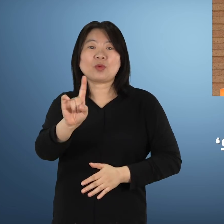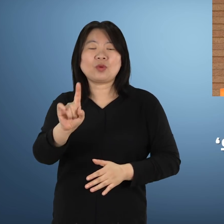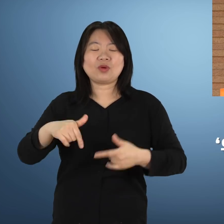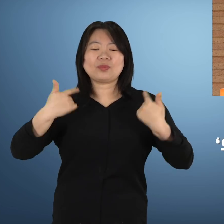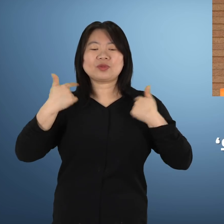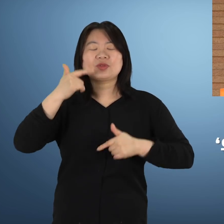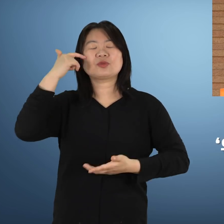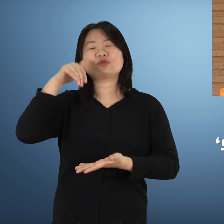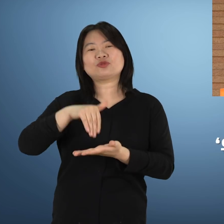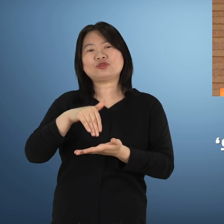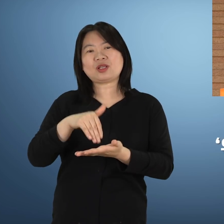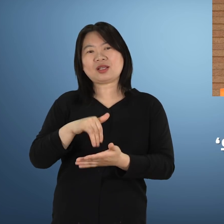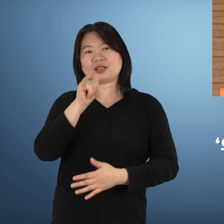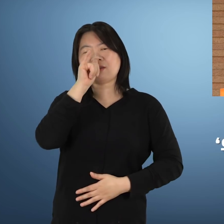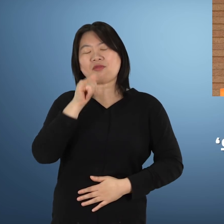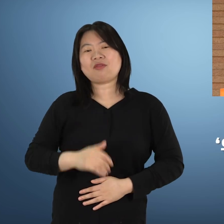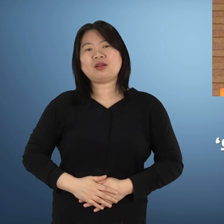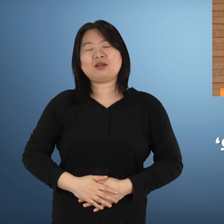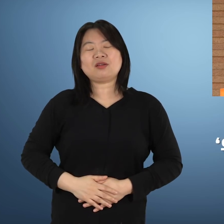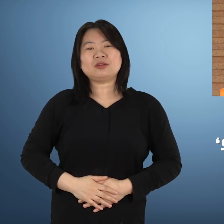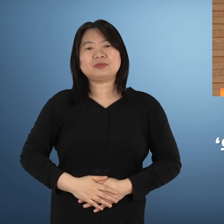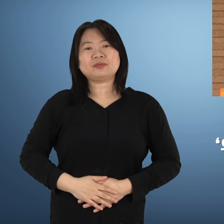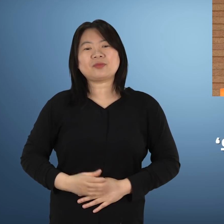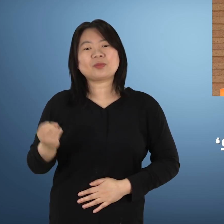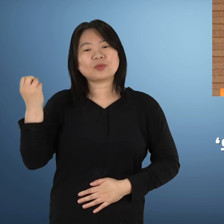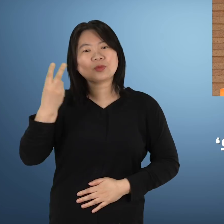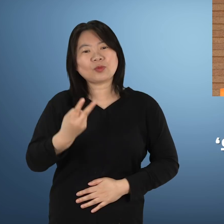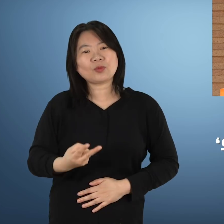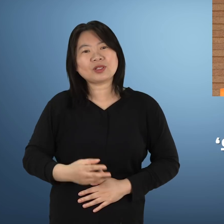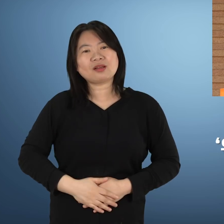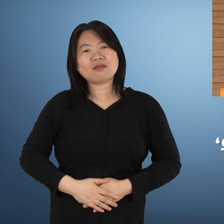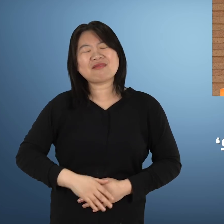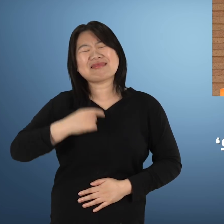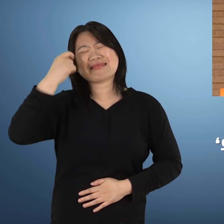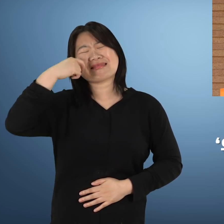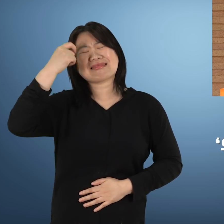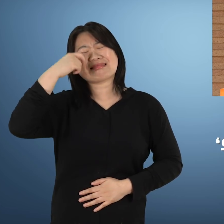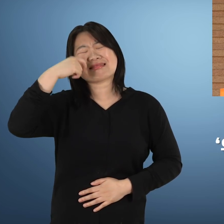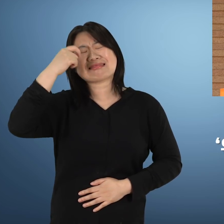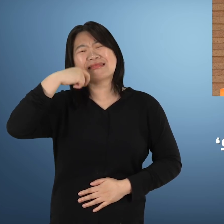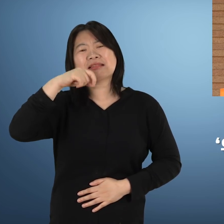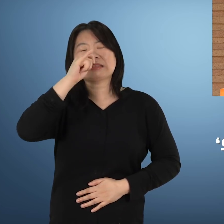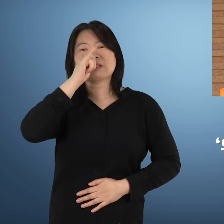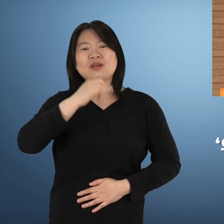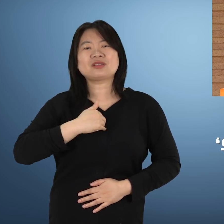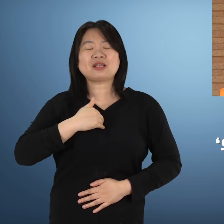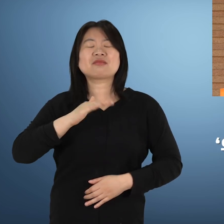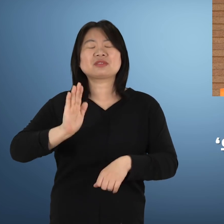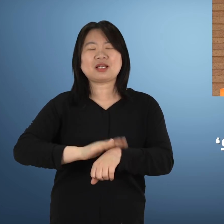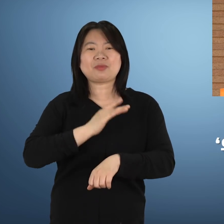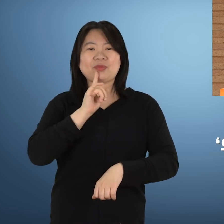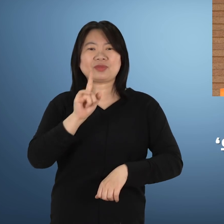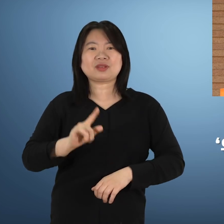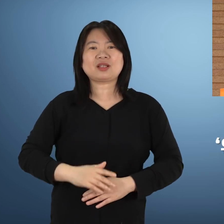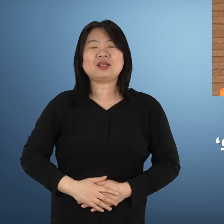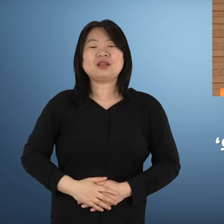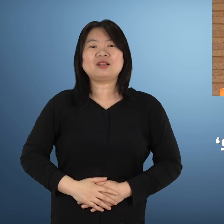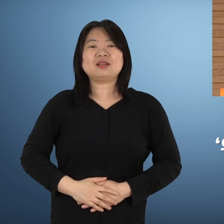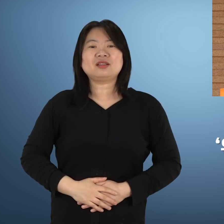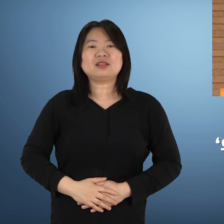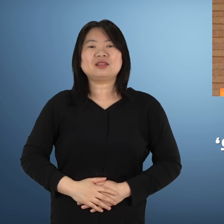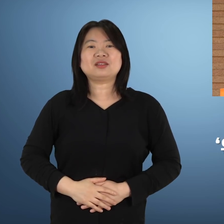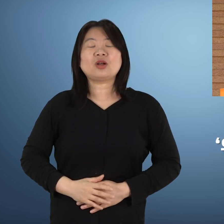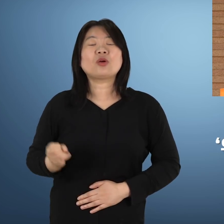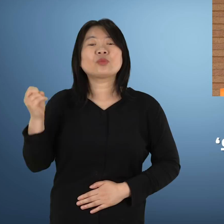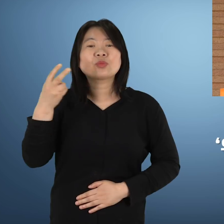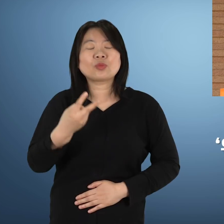늘 후회를 해요. 그리고 또 찔찔 짜요. 내가 잘못했다.